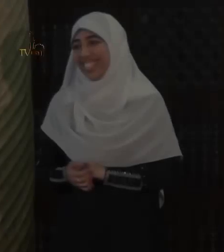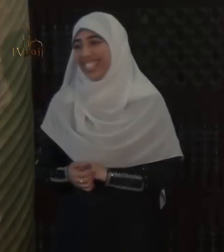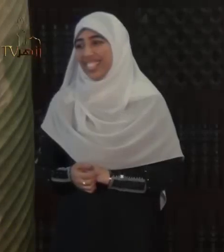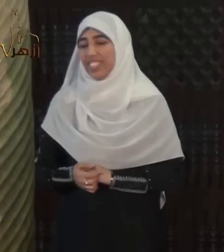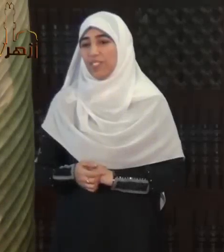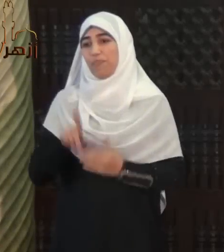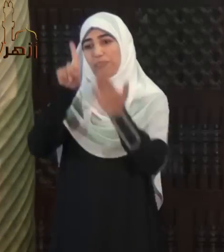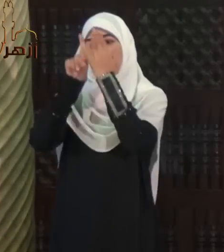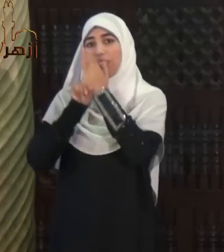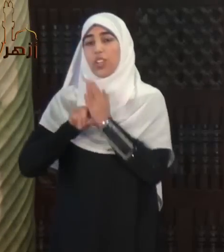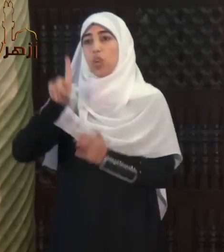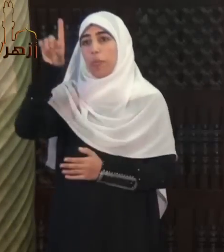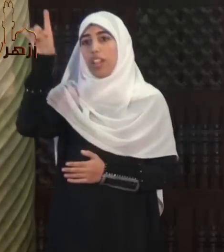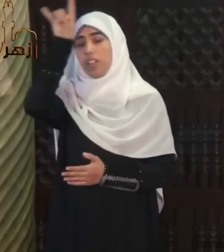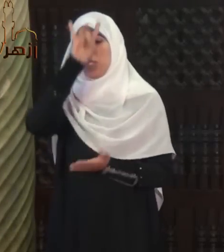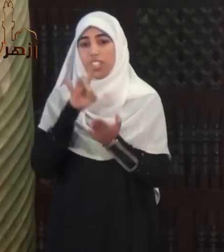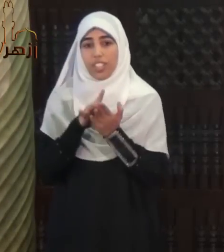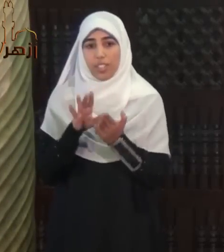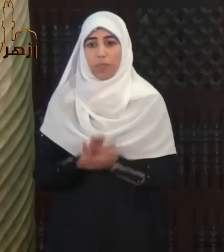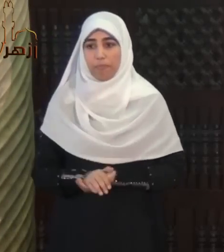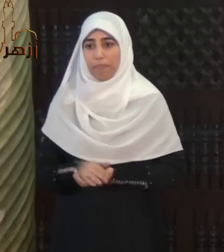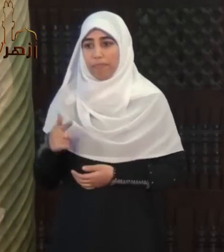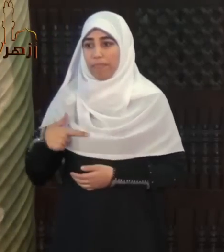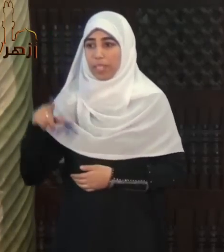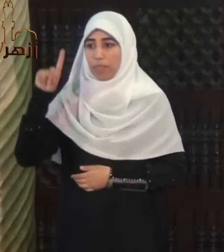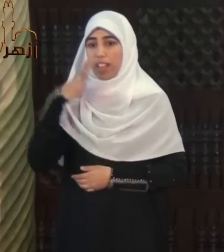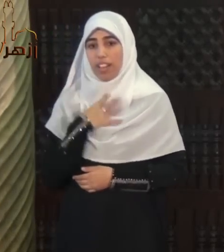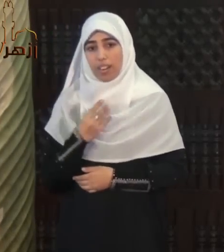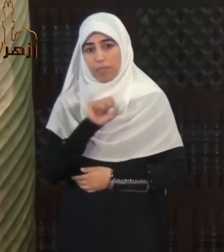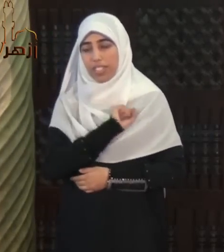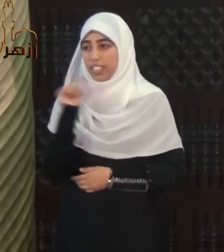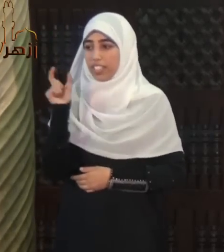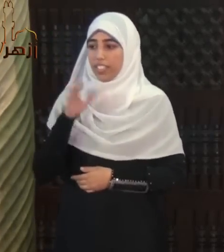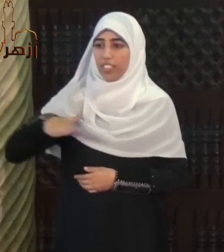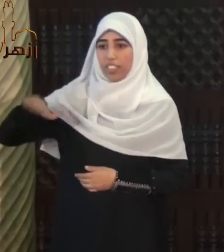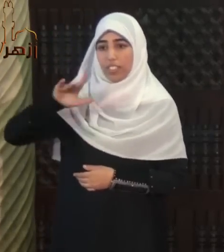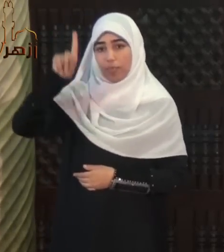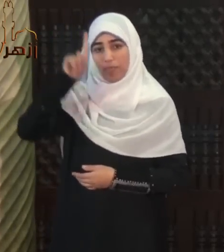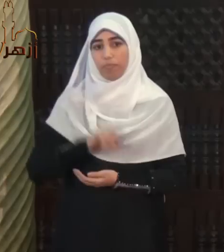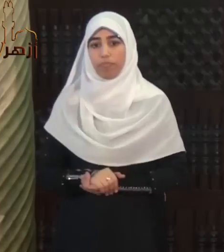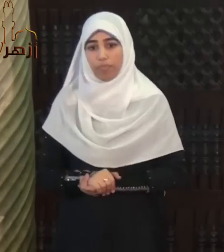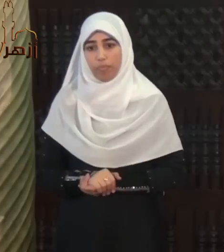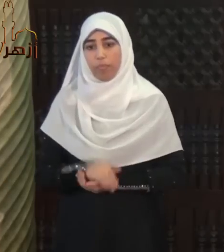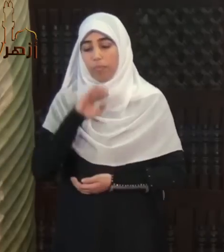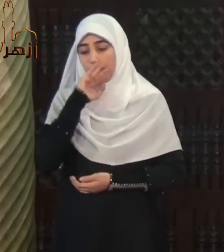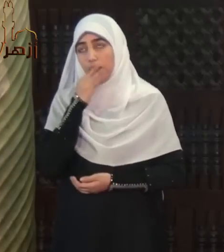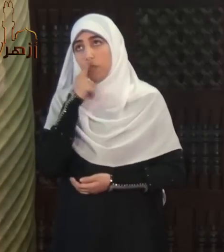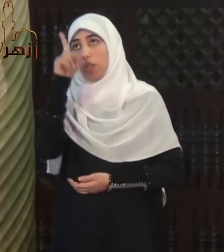أعوذ بالله من الشيطان الرجيم. بسم الله الرحمن الرحيم. الحمد لله رب